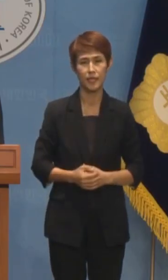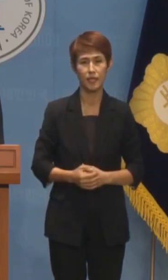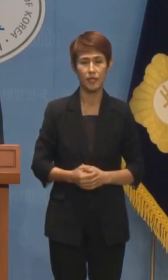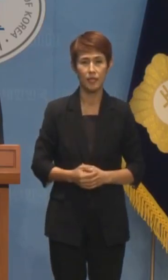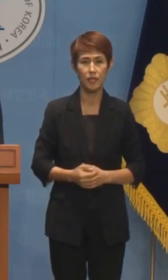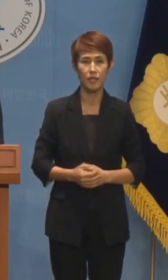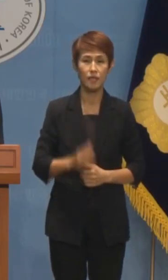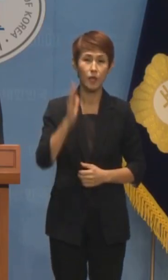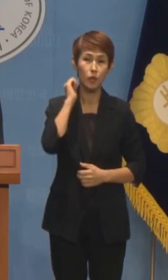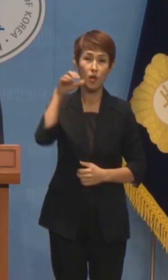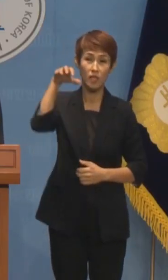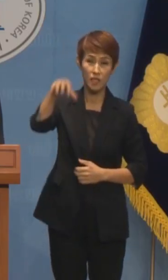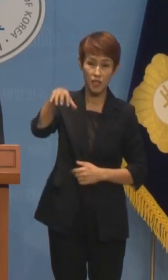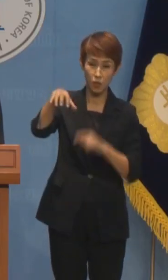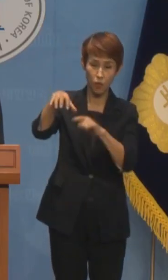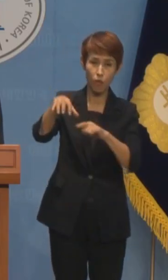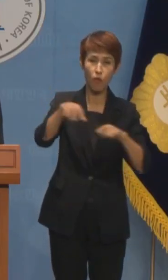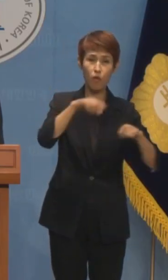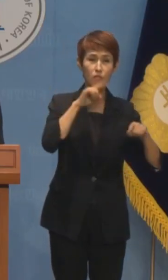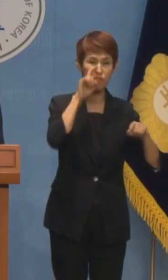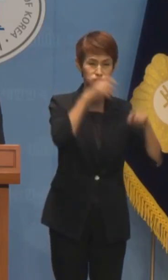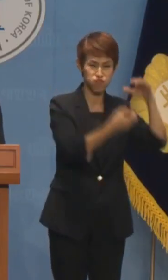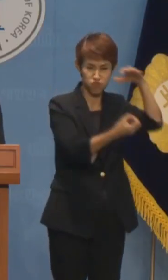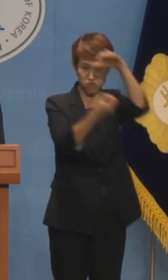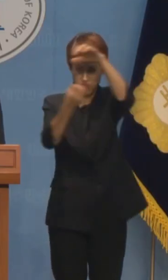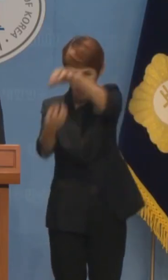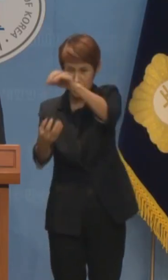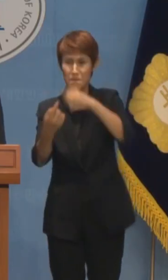용산 대통령실 연공까지 뚫렸었죠.